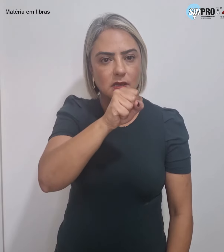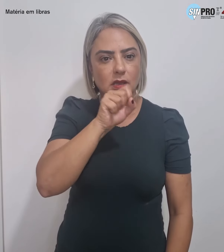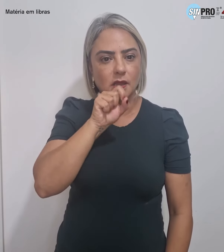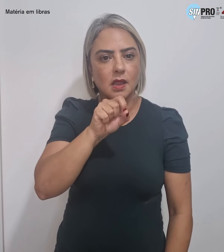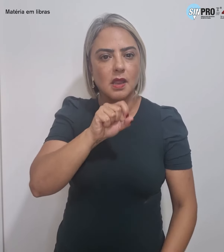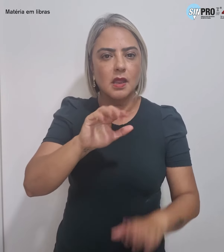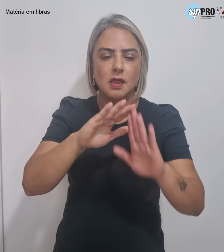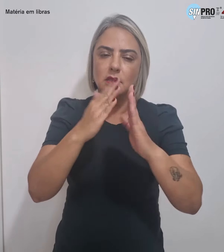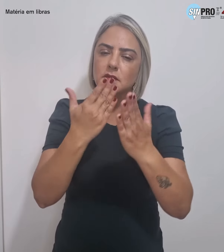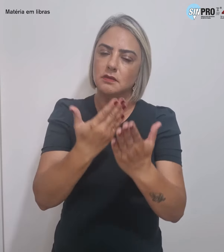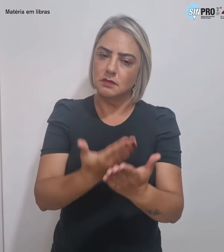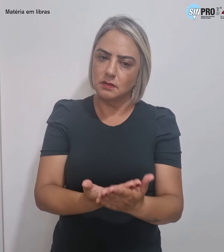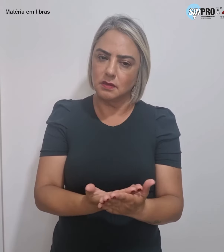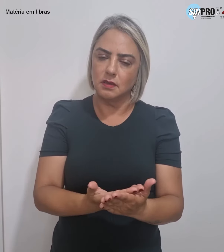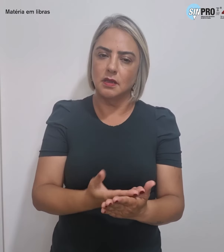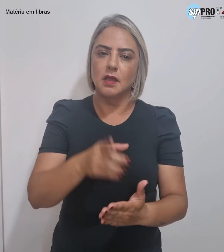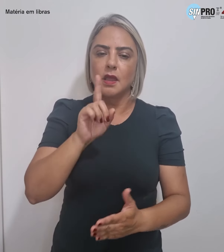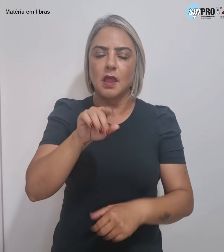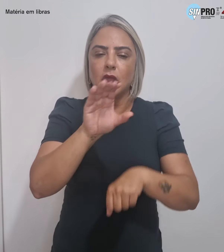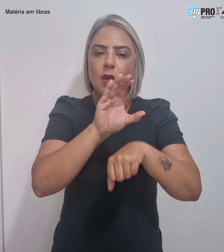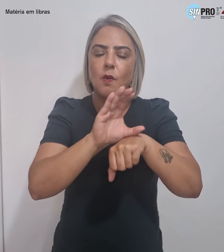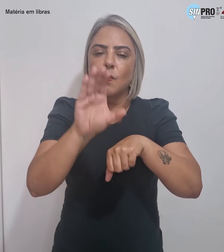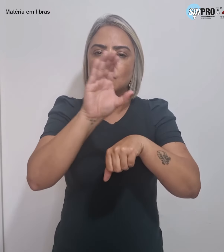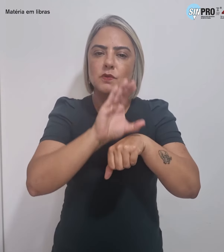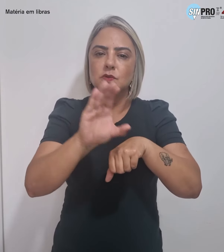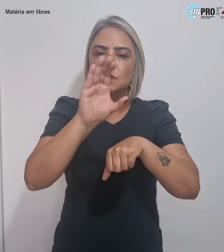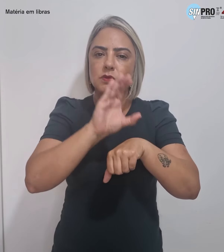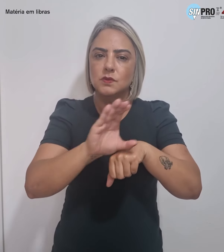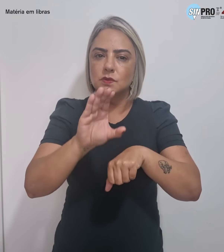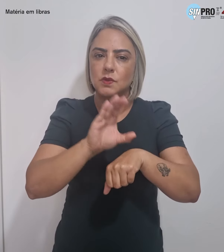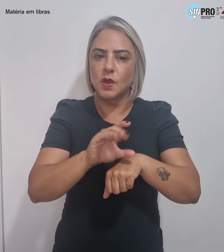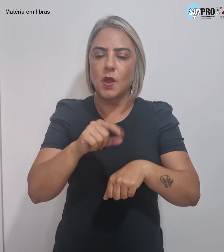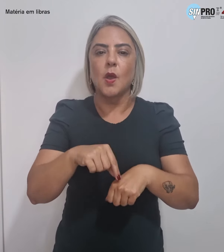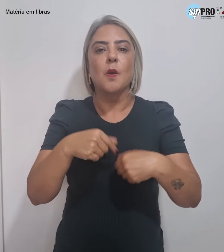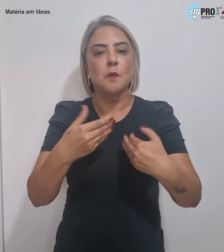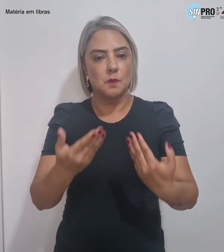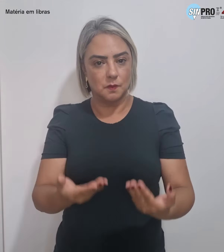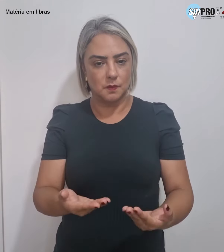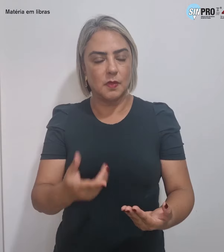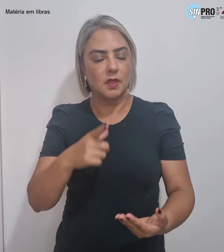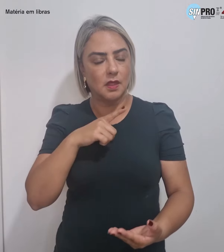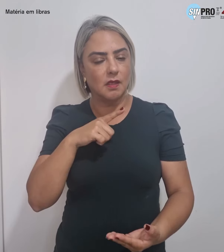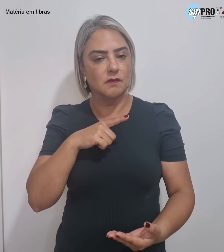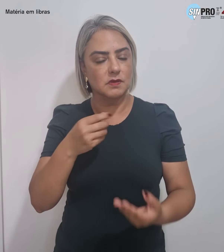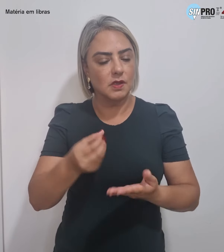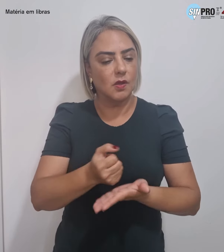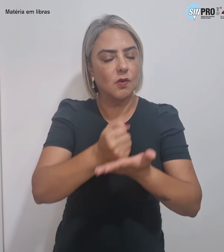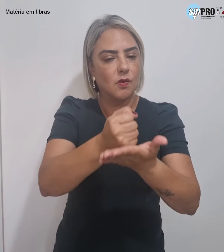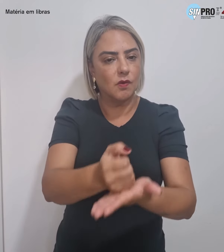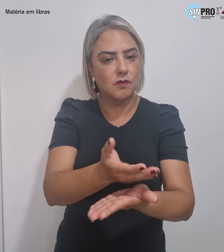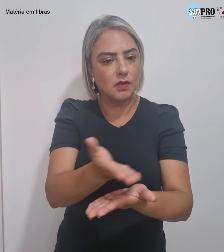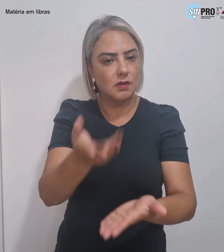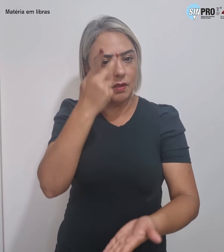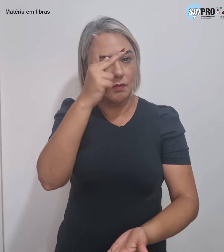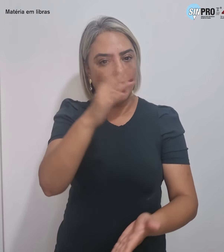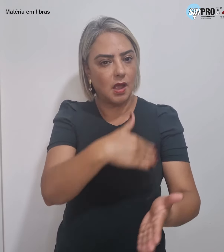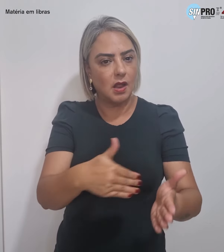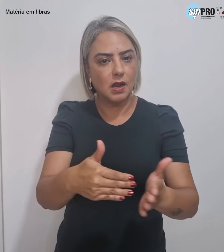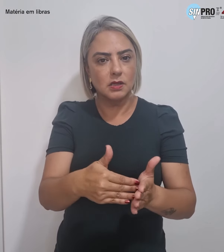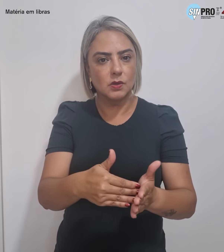escolarização, é constitucional. Diante disto, deve ser oferecida a todos sem a exclusão de